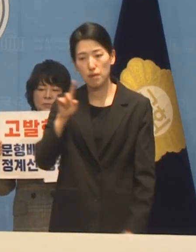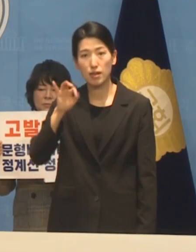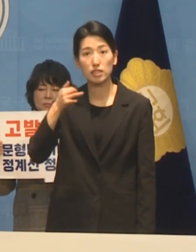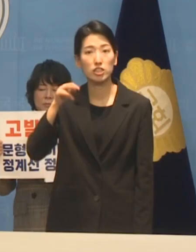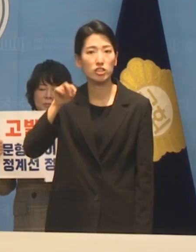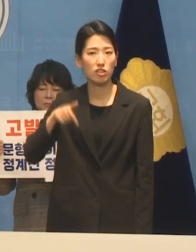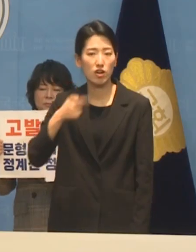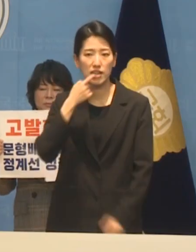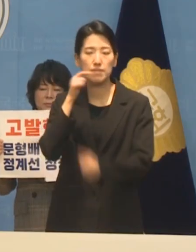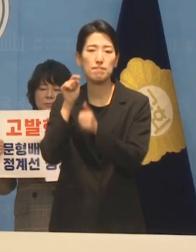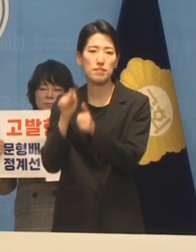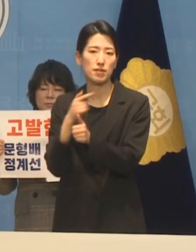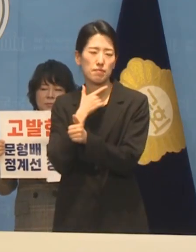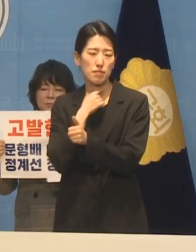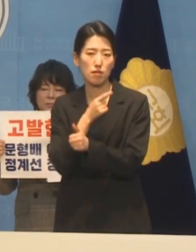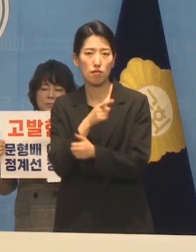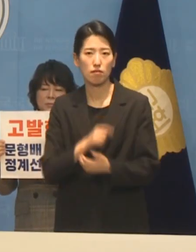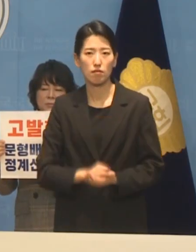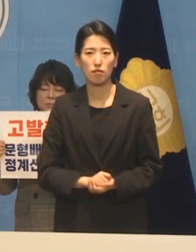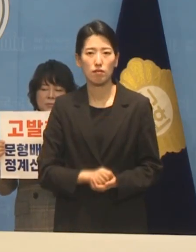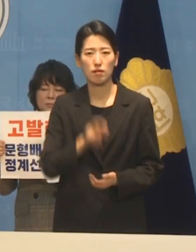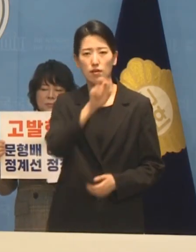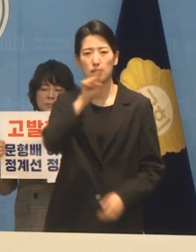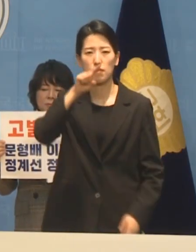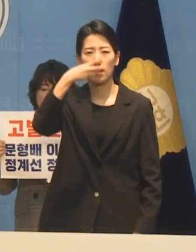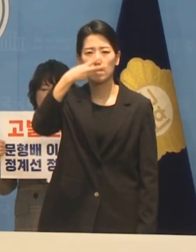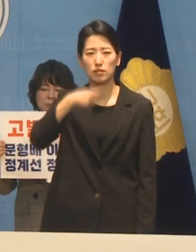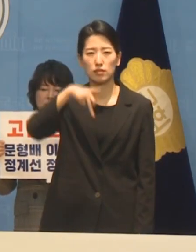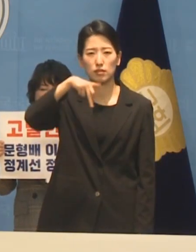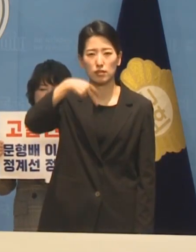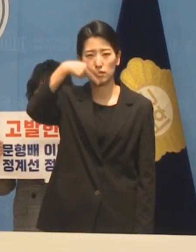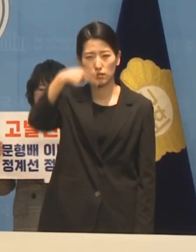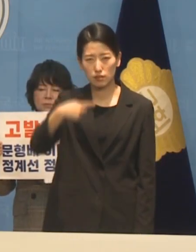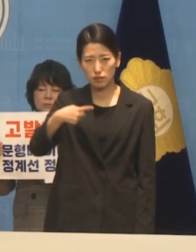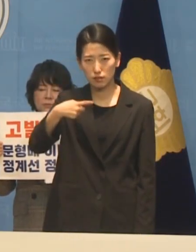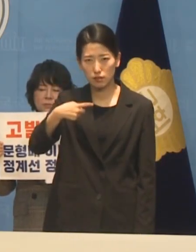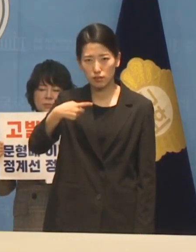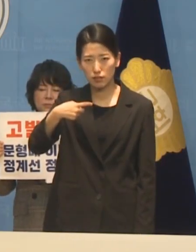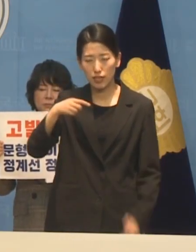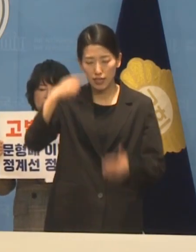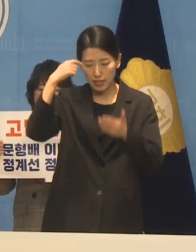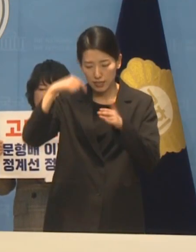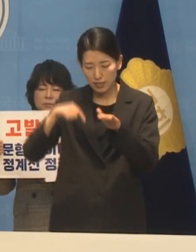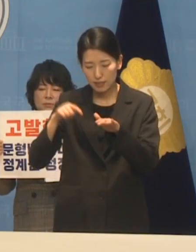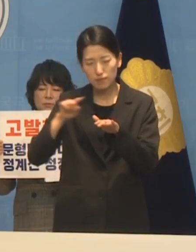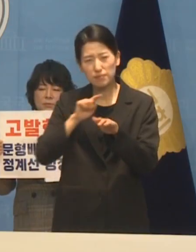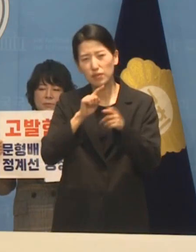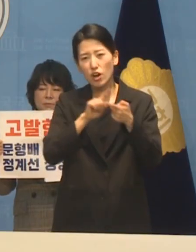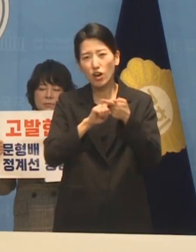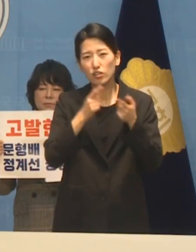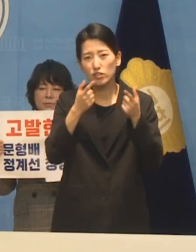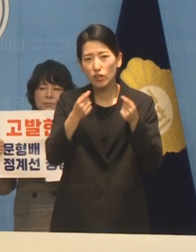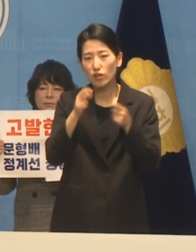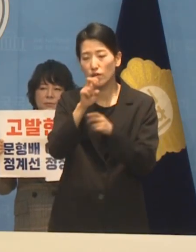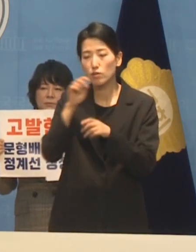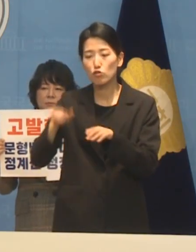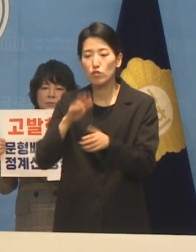임명 논란. 마르크스 레닌주의 지하혁명 조직인 우리법 연구회 출신인